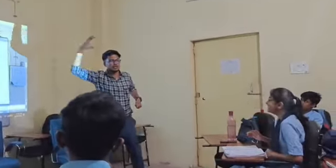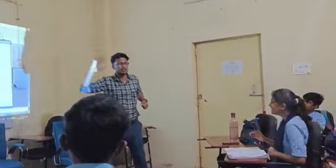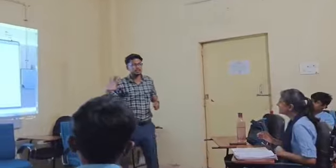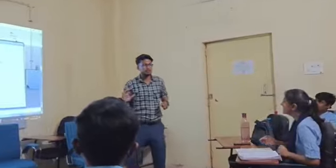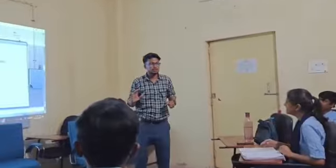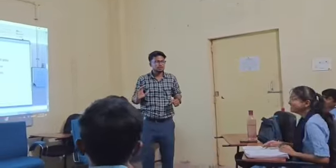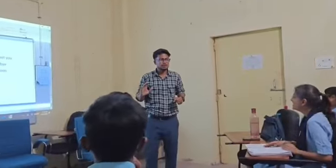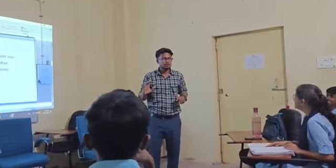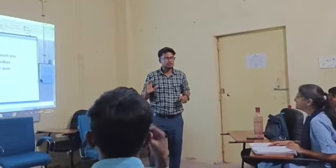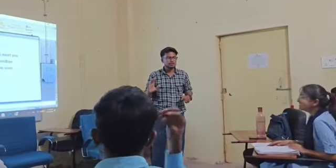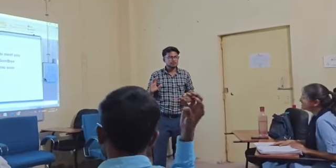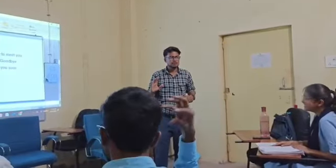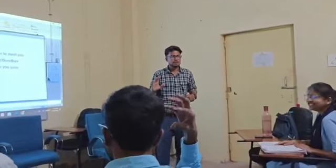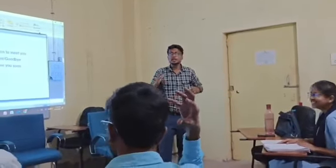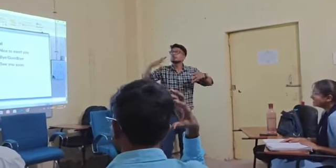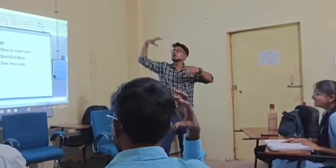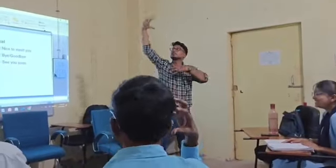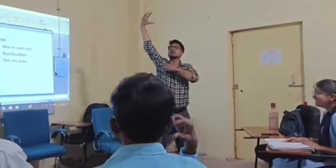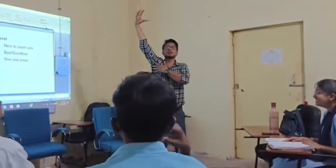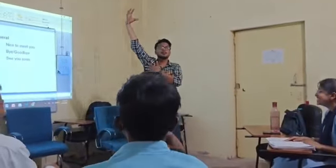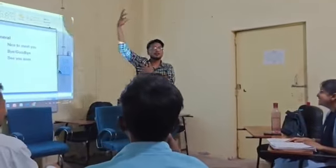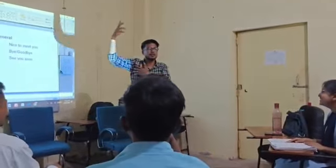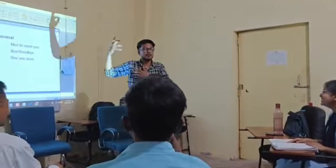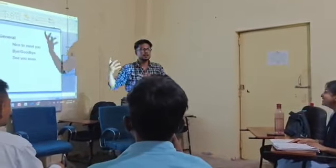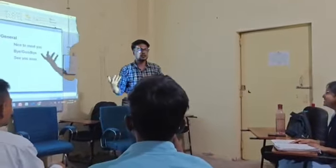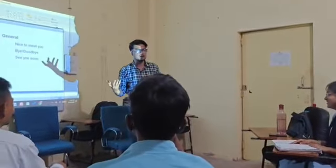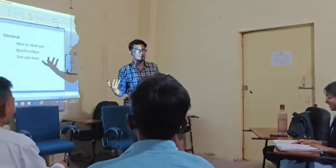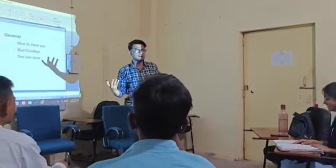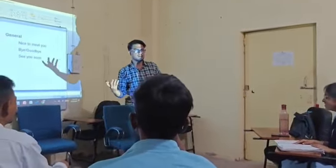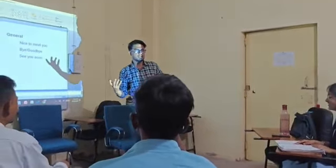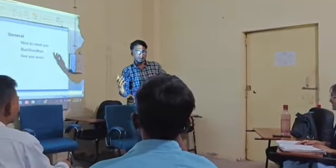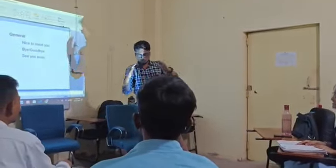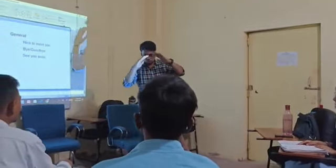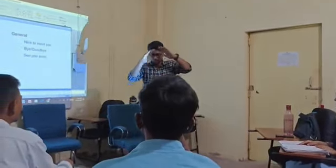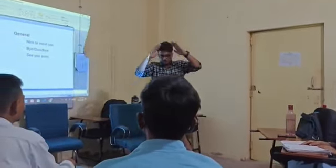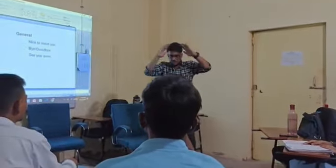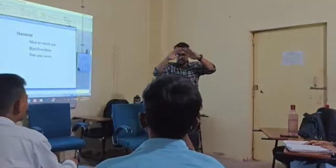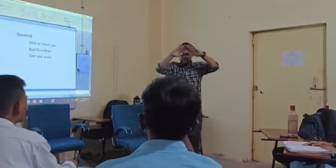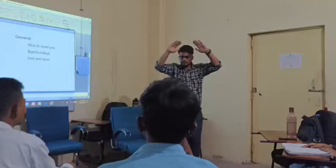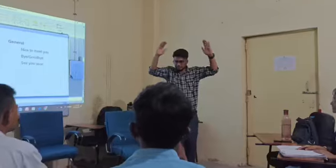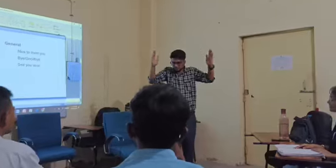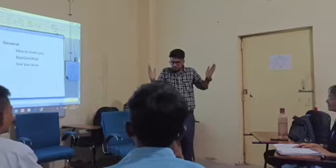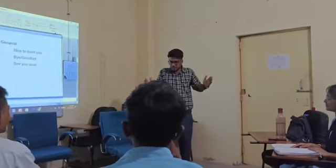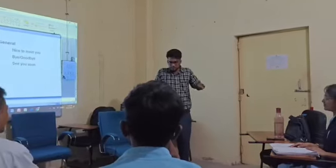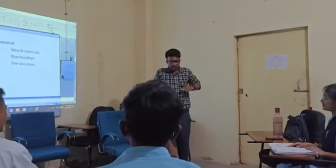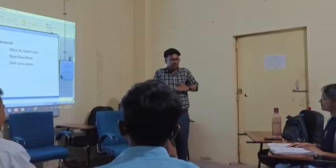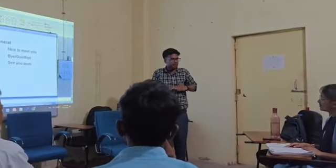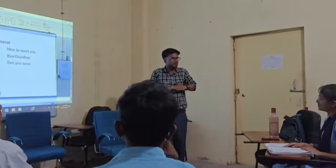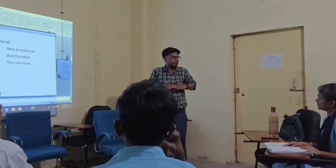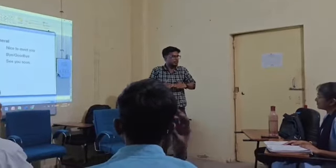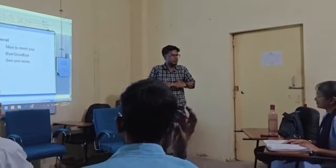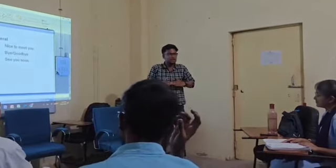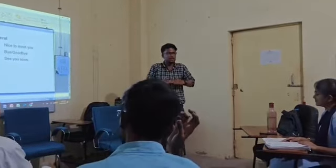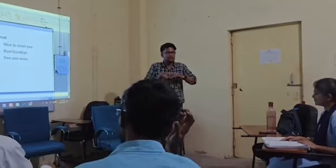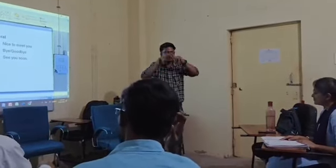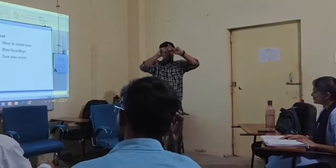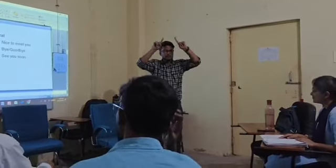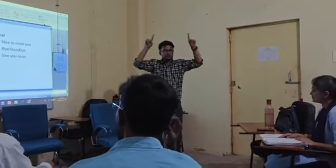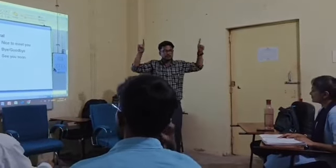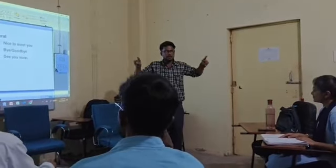क्या? ये हमारा दायरा ही नहीं है करने का। हम जो भी साइन करेंगे ये अपने एरिया में करेंगे ना, ठीक